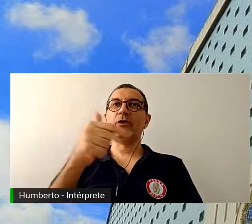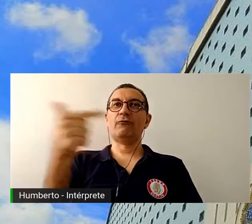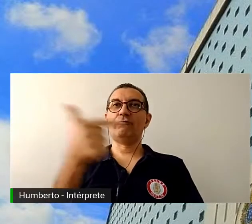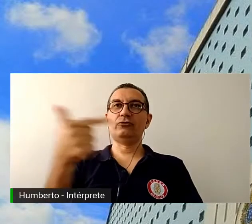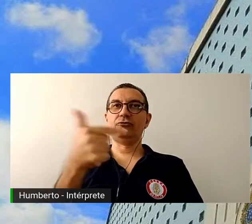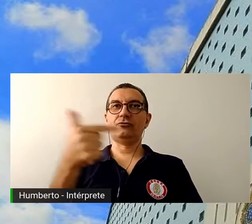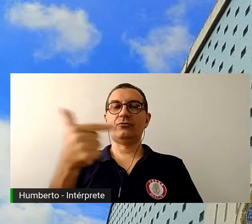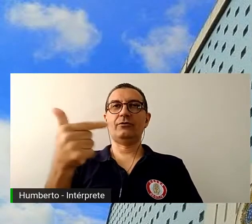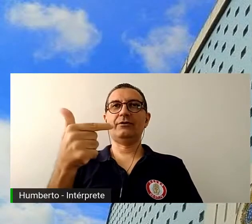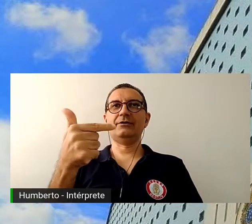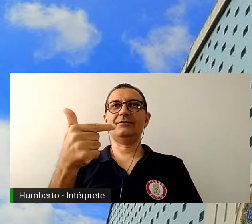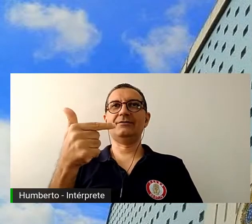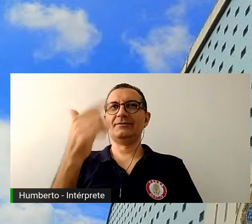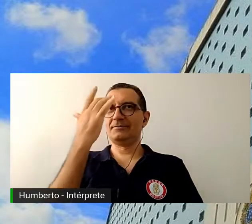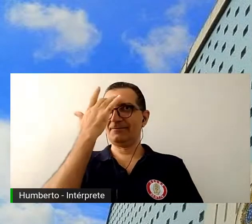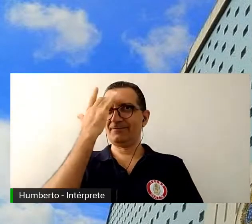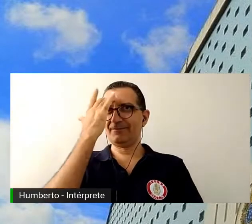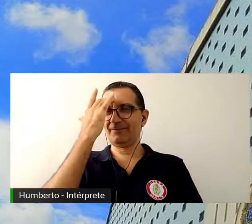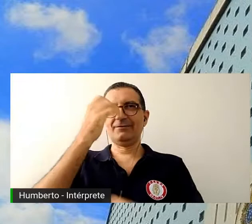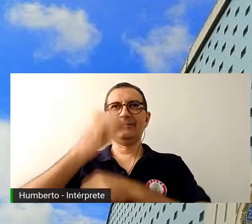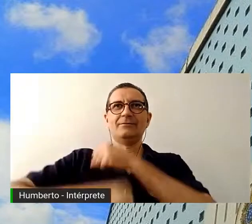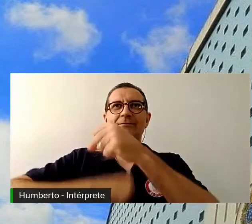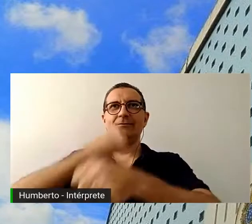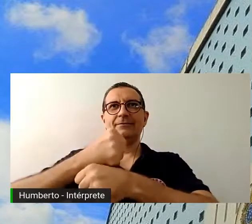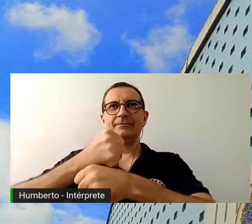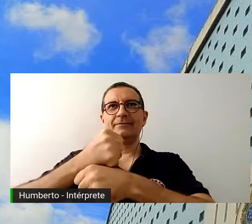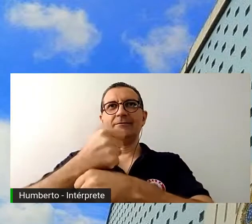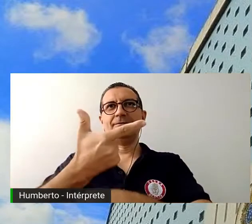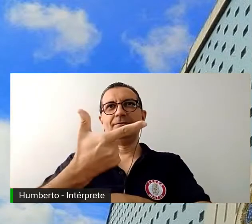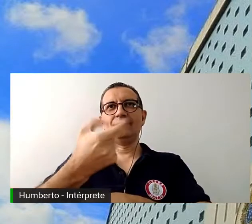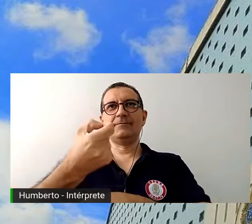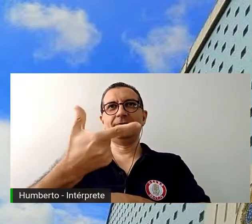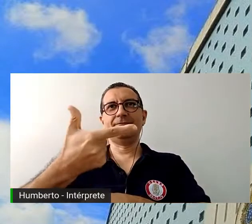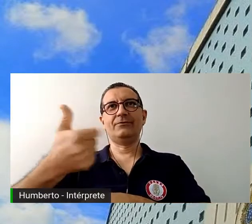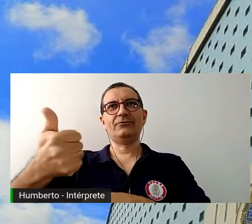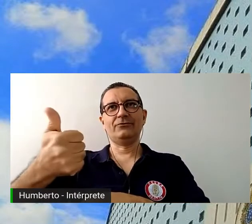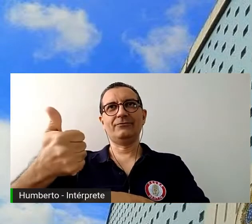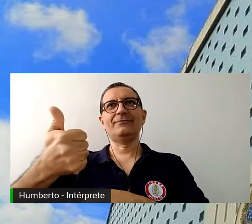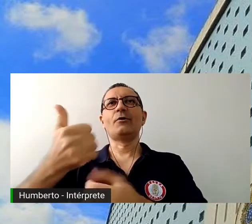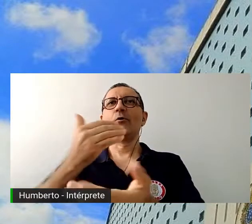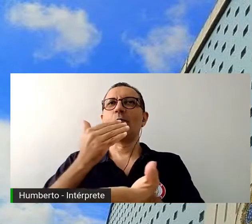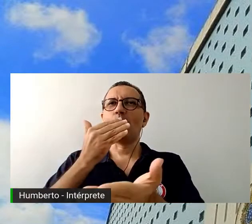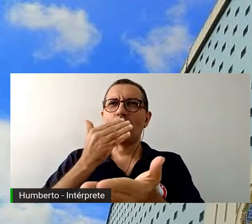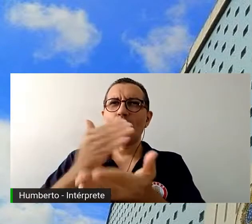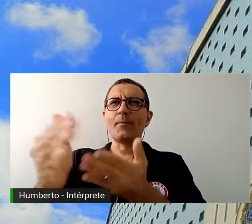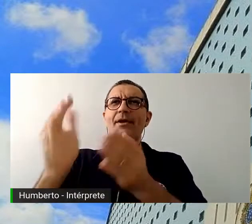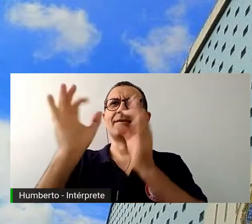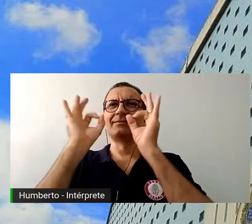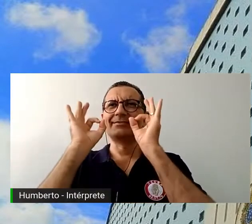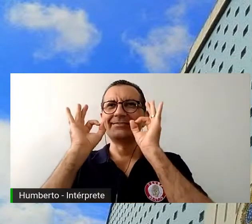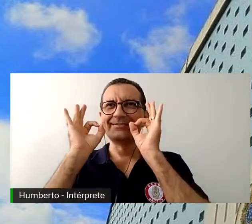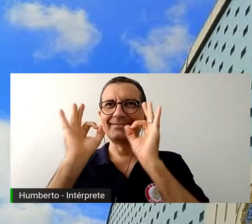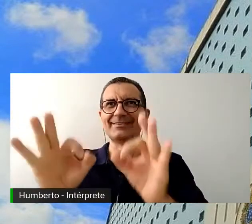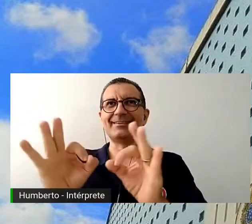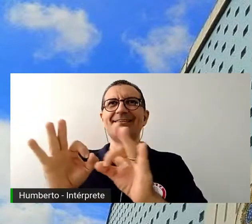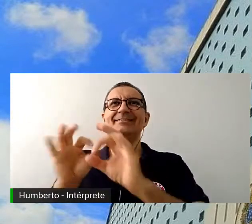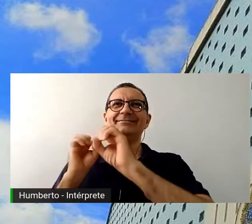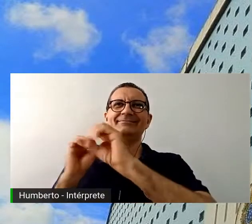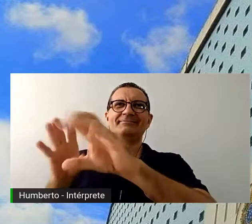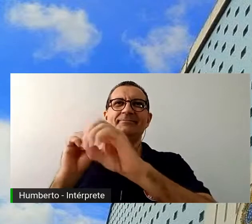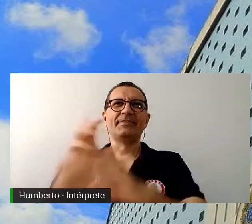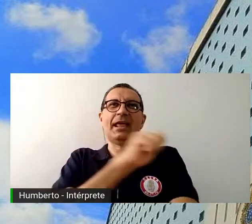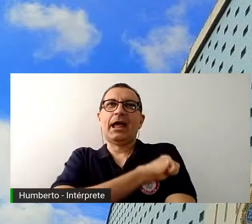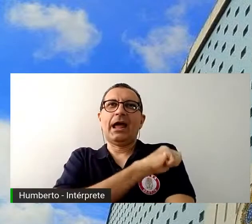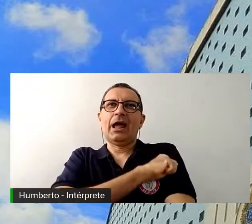22/2 de 2021, no ano letivo de 2021, com adesão colegiada, coletiva,